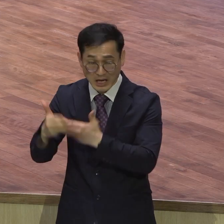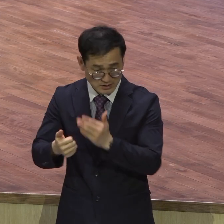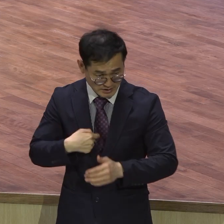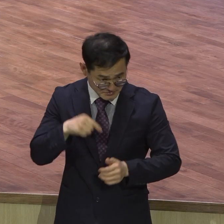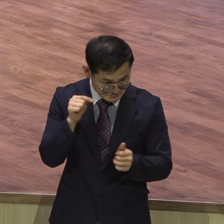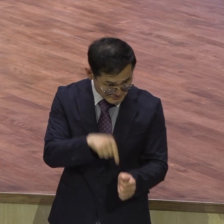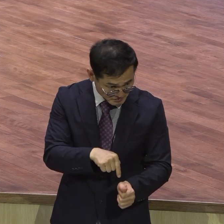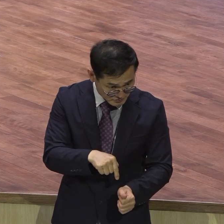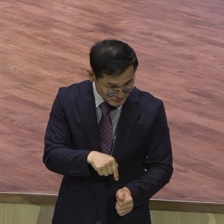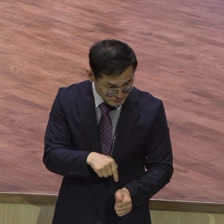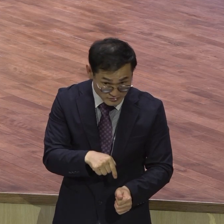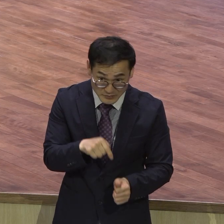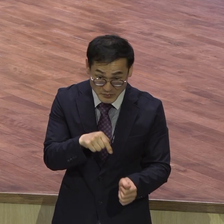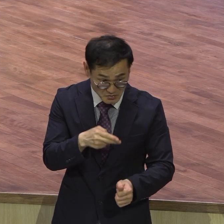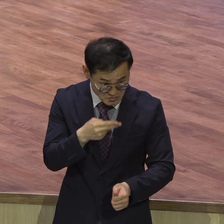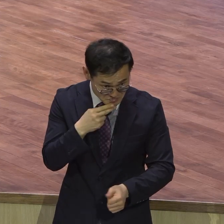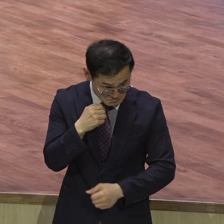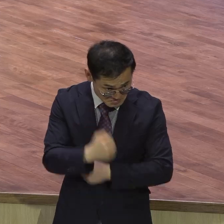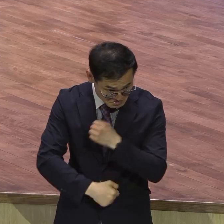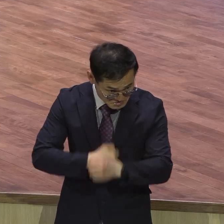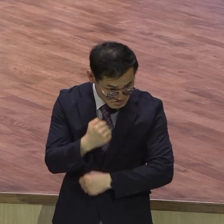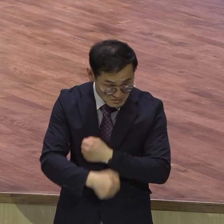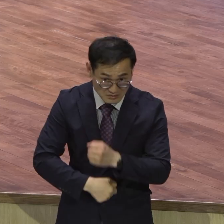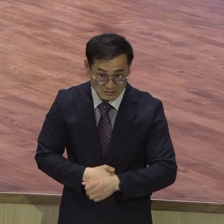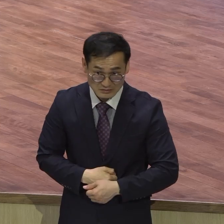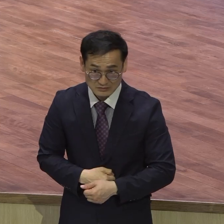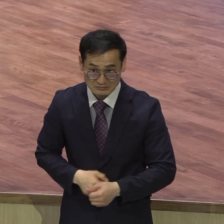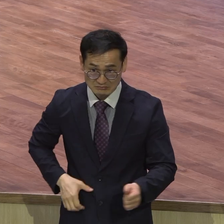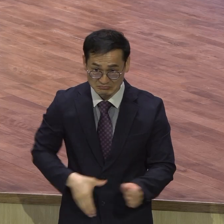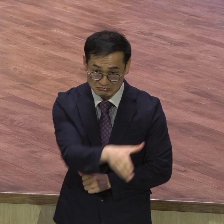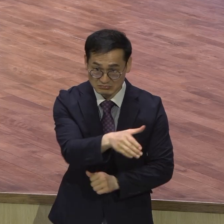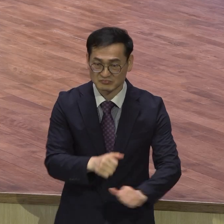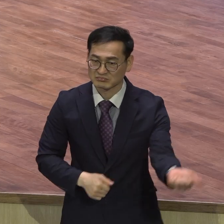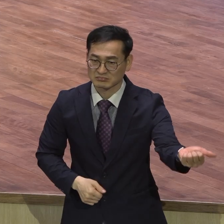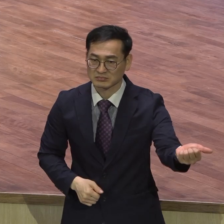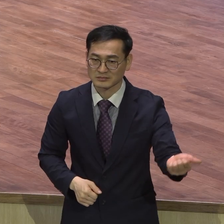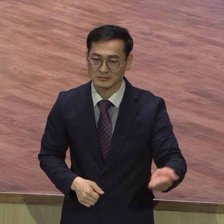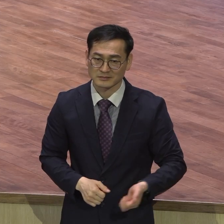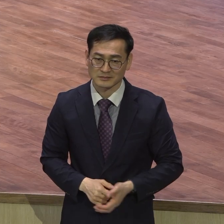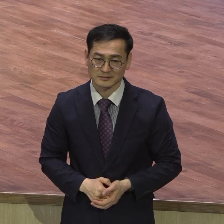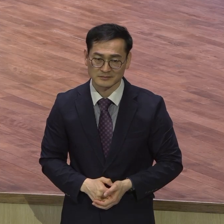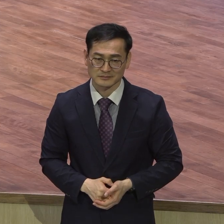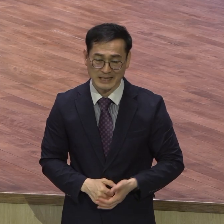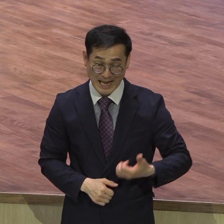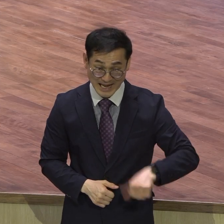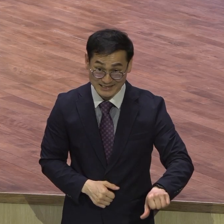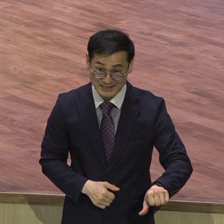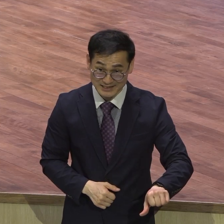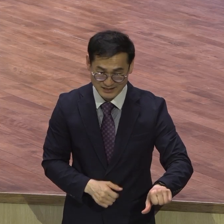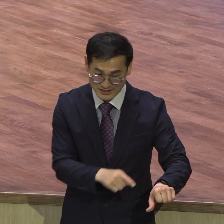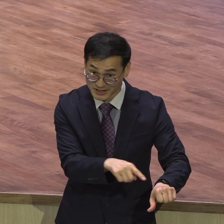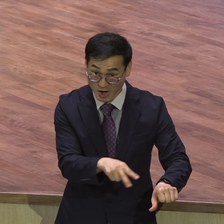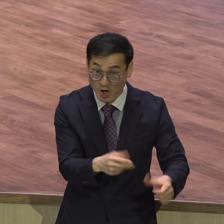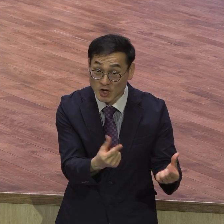지금 시대에도 이 나답과 아비후 같은 사람들이 있어요.